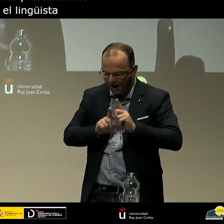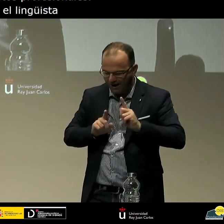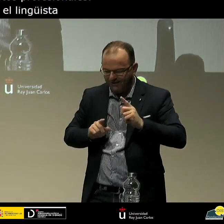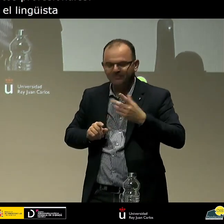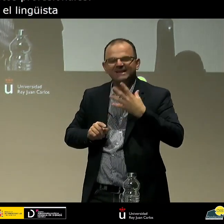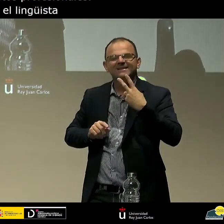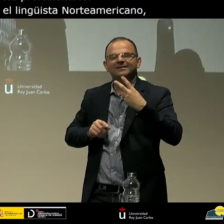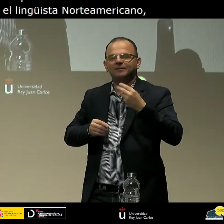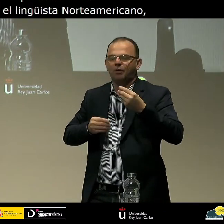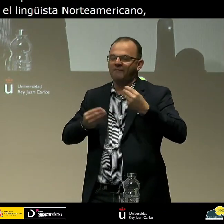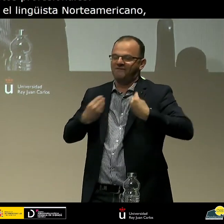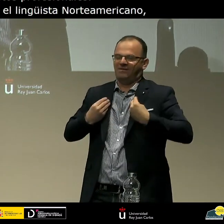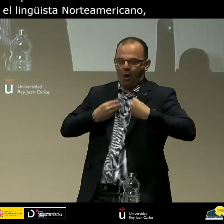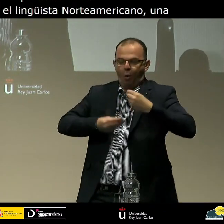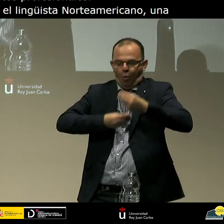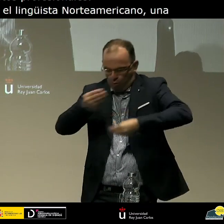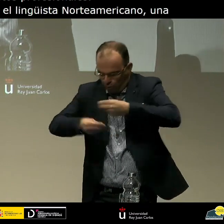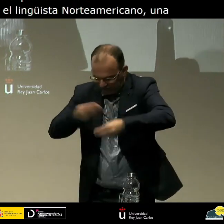de aprenderse,